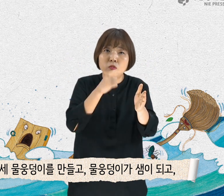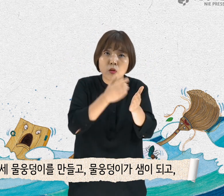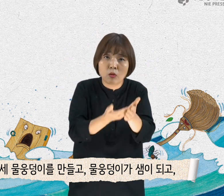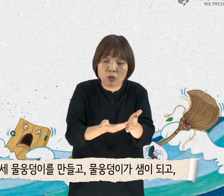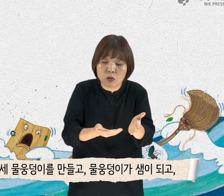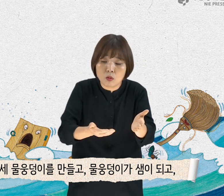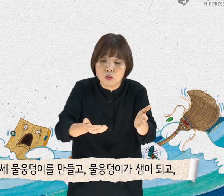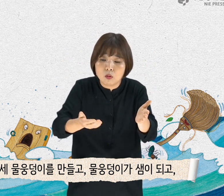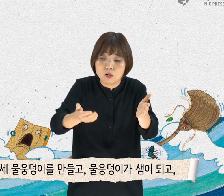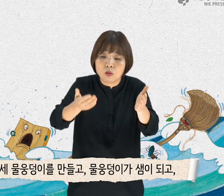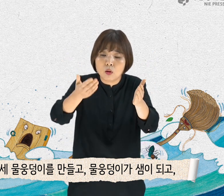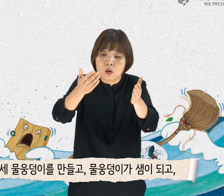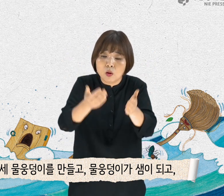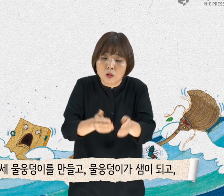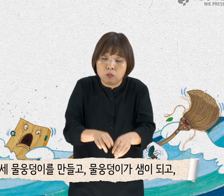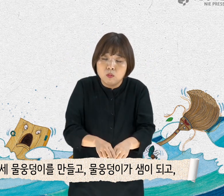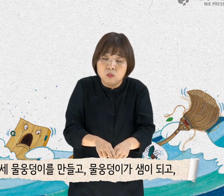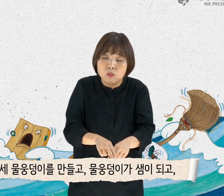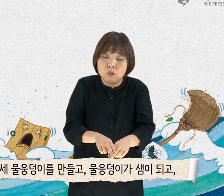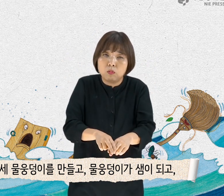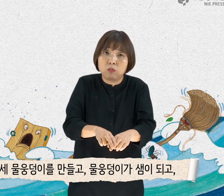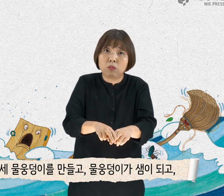무릉덩이가 샘이 되고